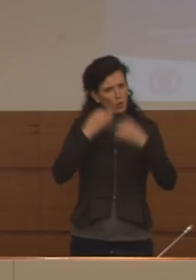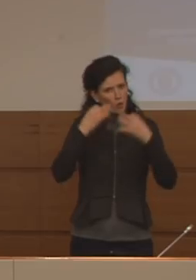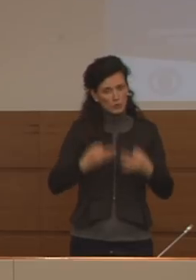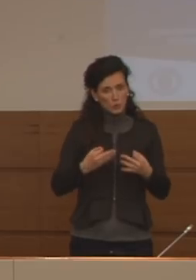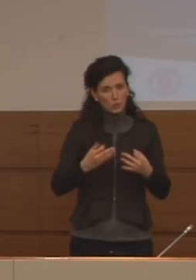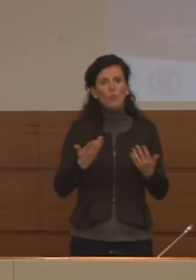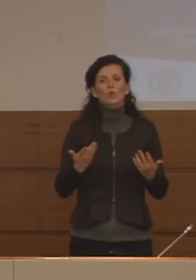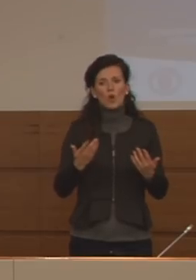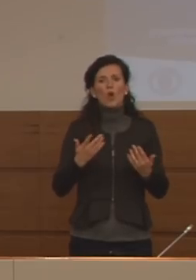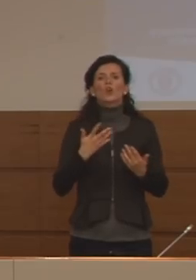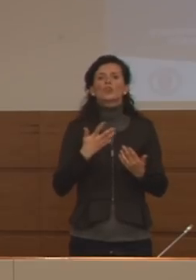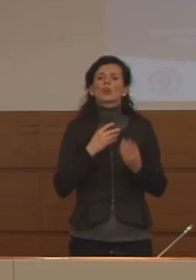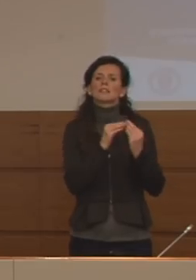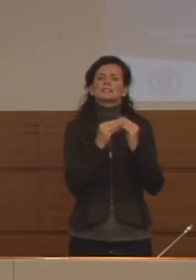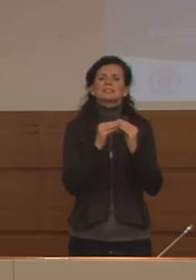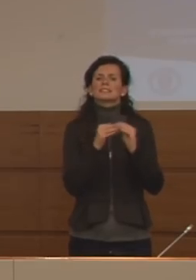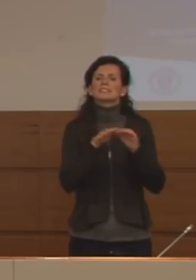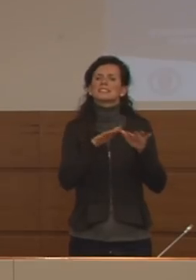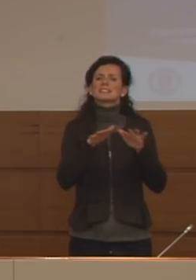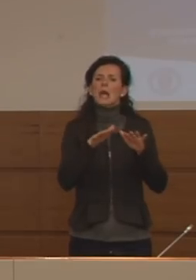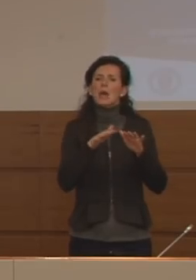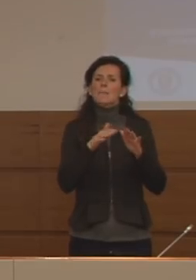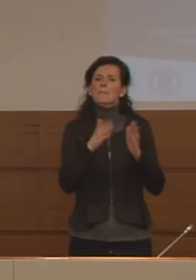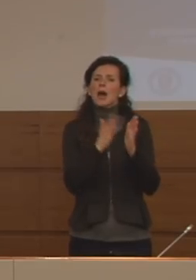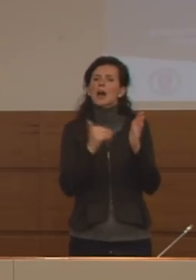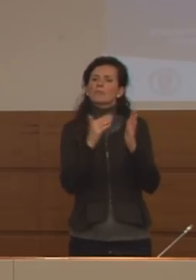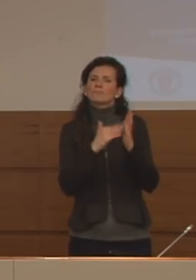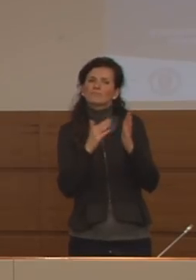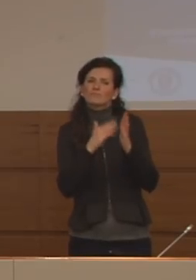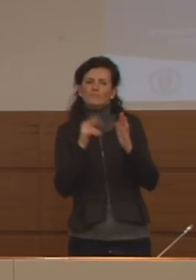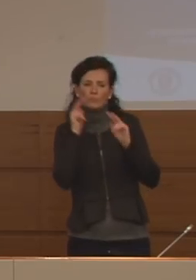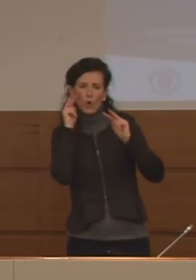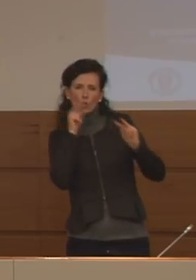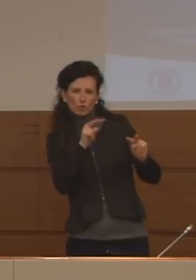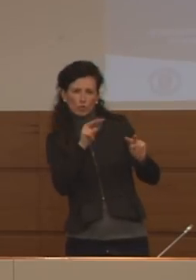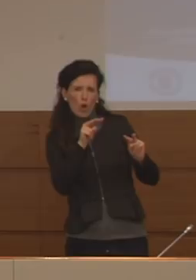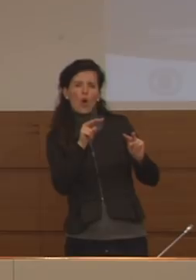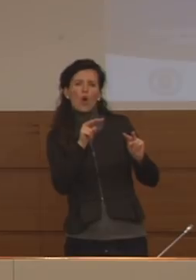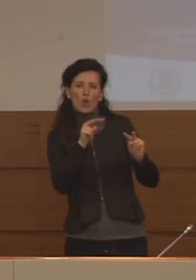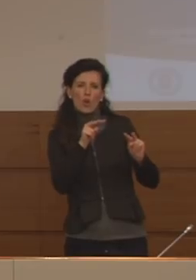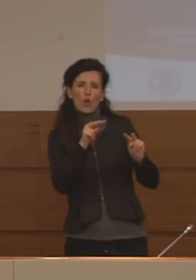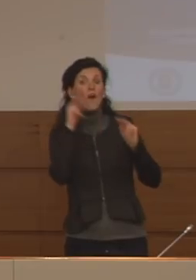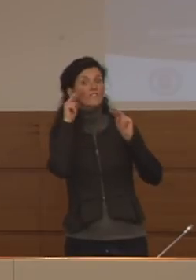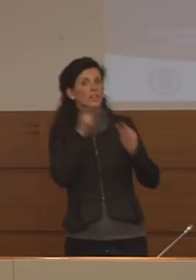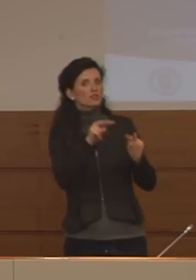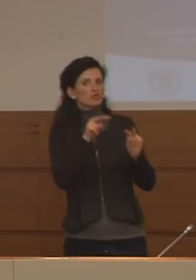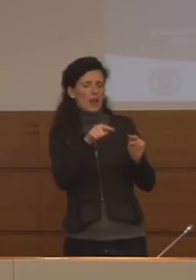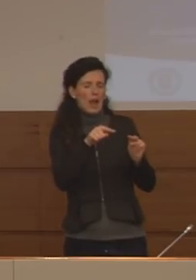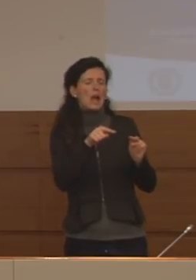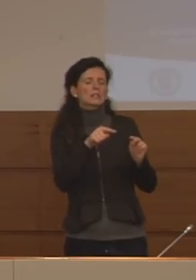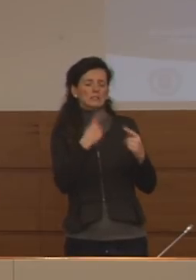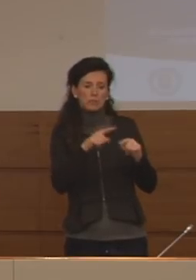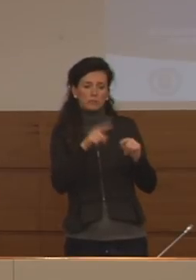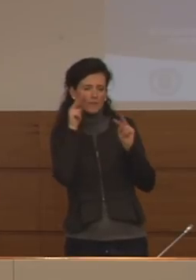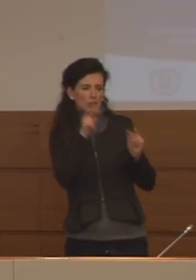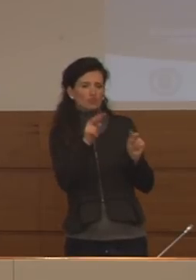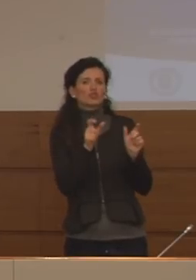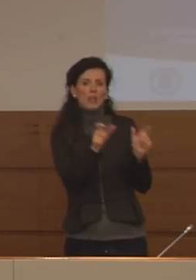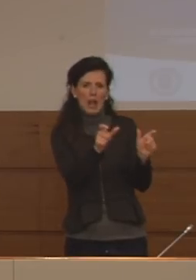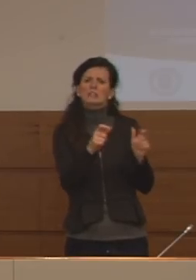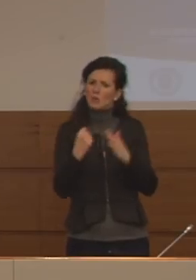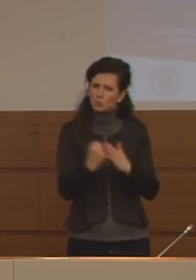c'è anche un sistema prevenzionale di vigilanza di controllo e che non è solo vigilanza in senso stretto ma anche